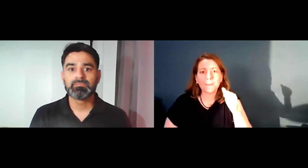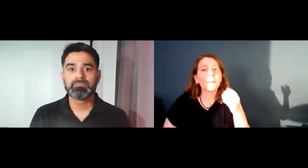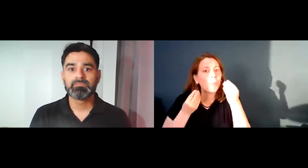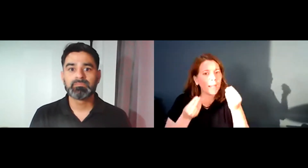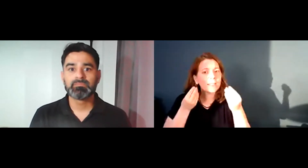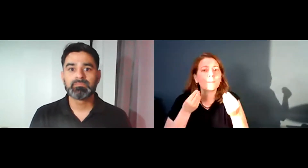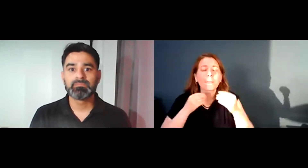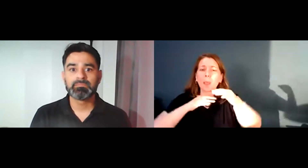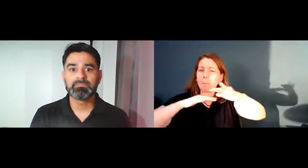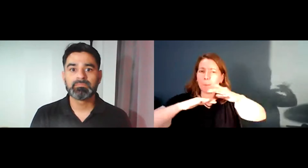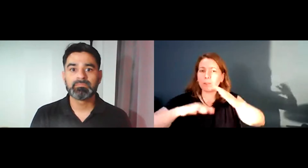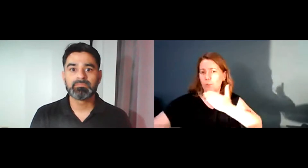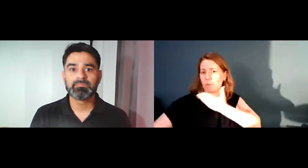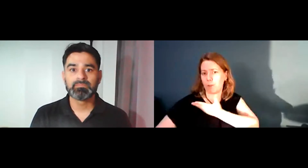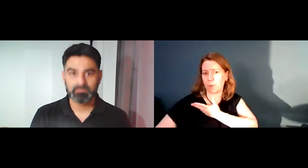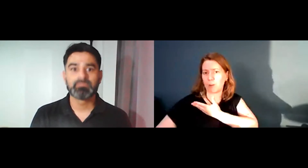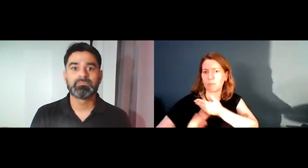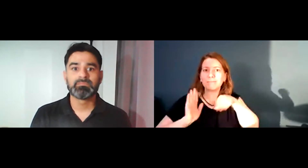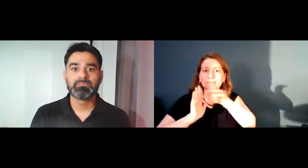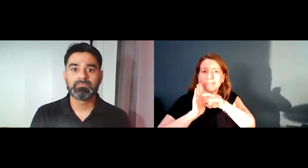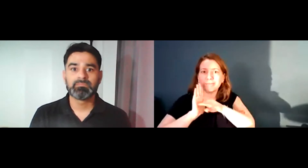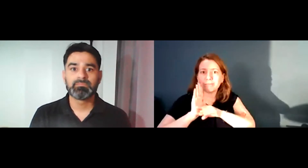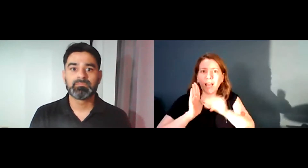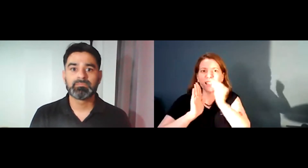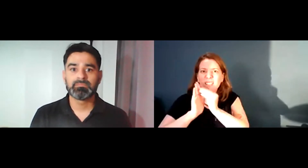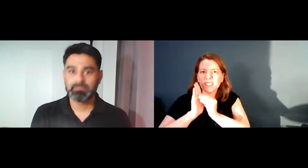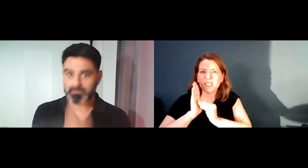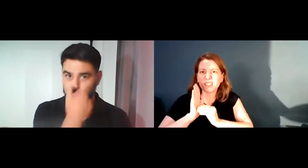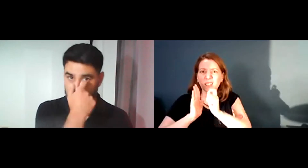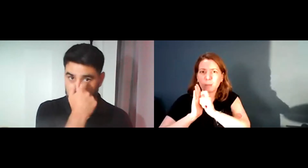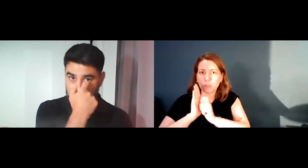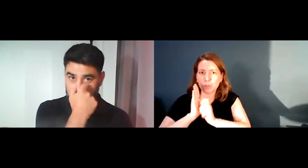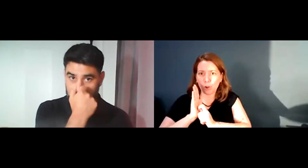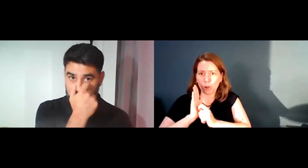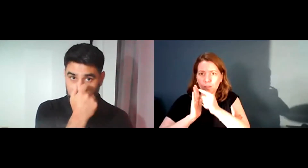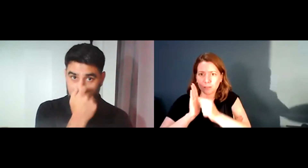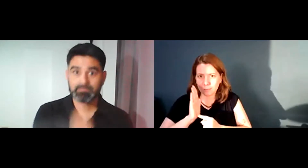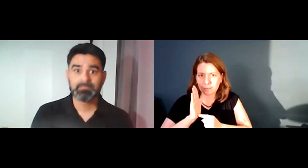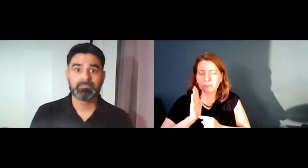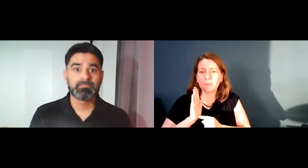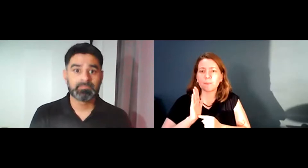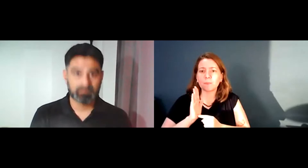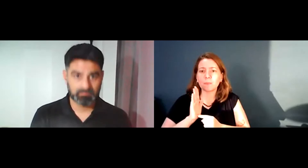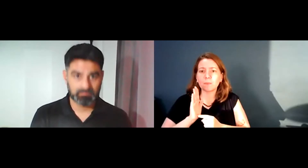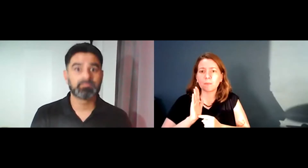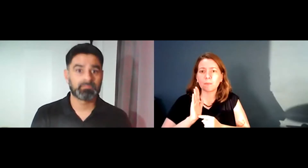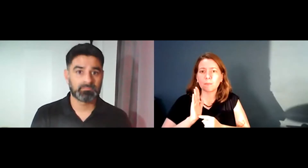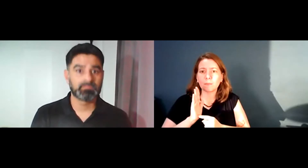estén bien, digamos, determinados los nombres de los profesores. Esa va a solucionar las dudas